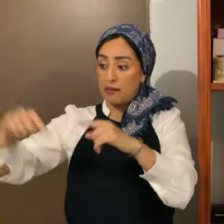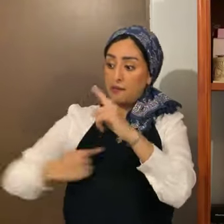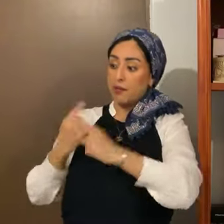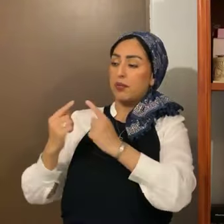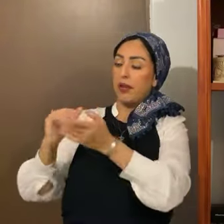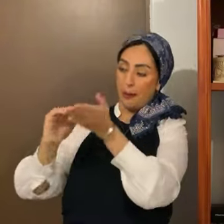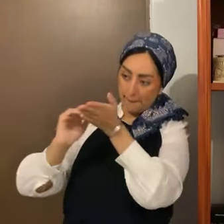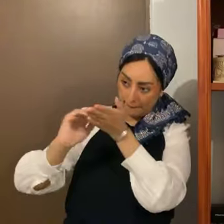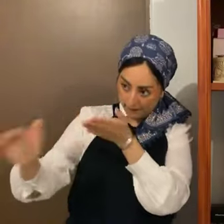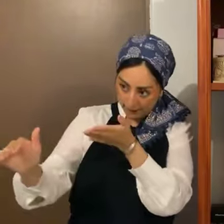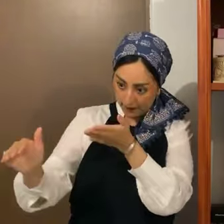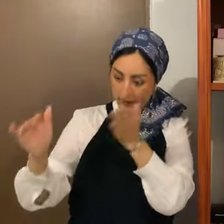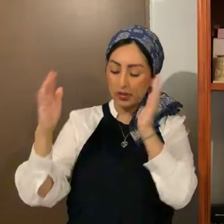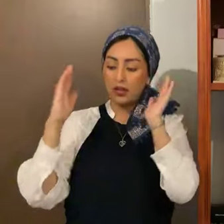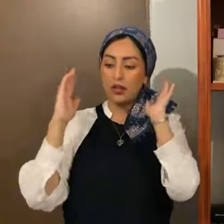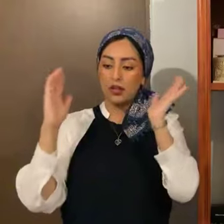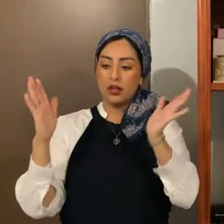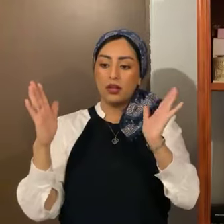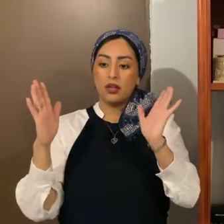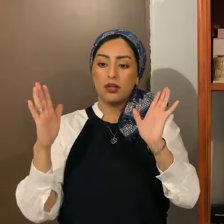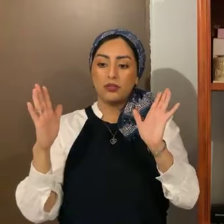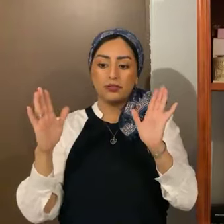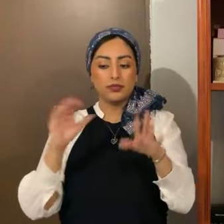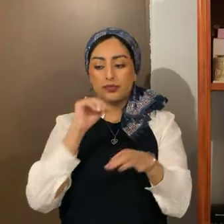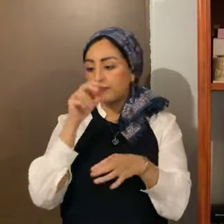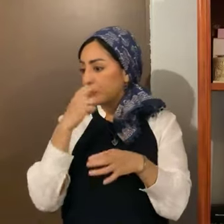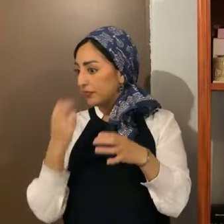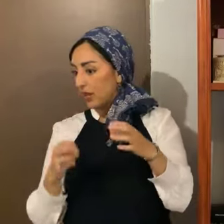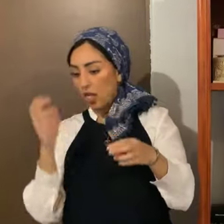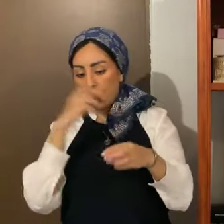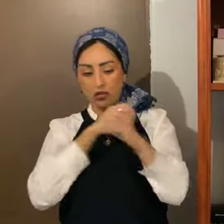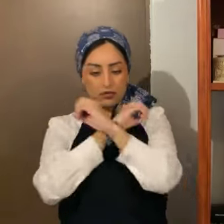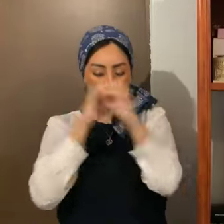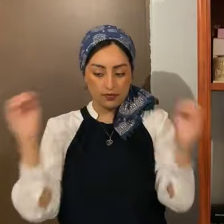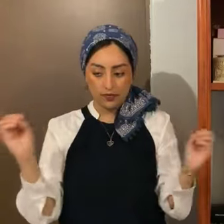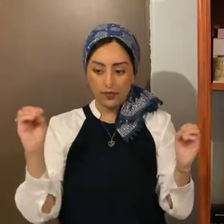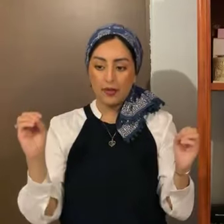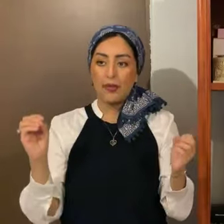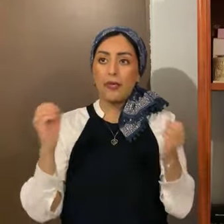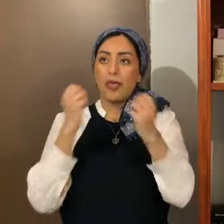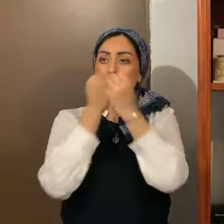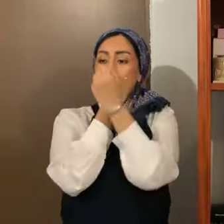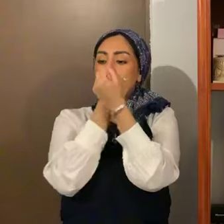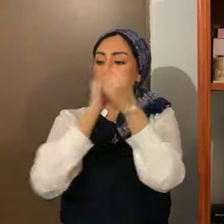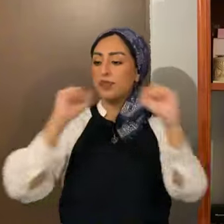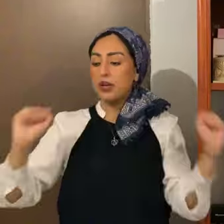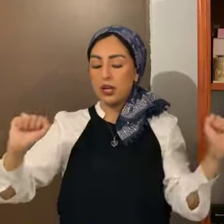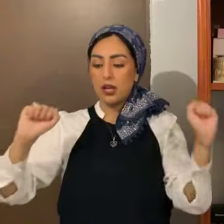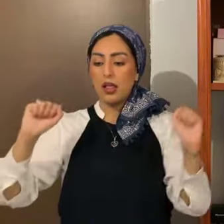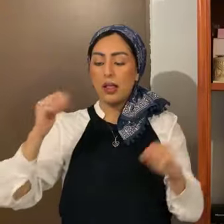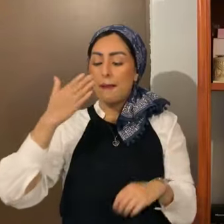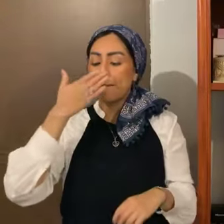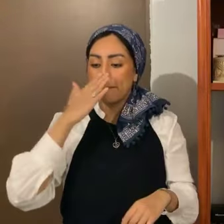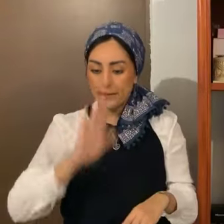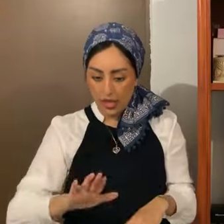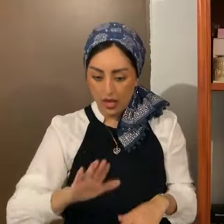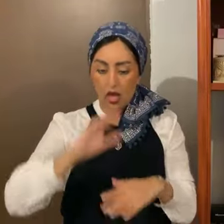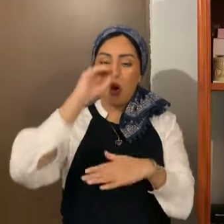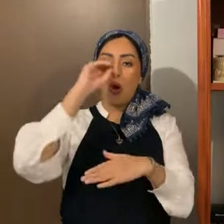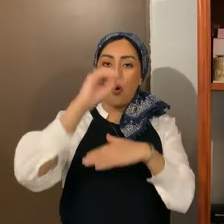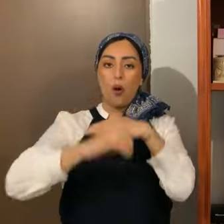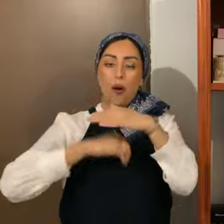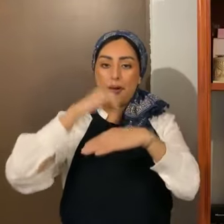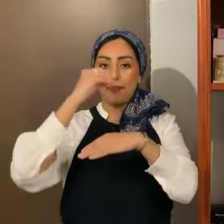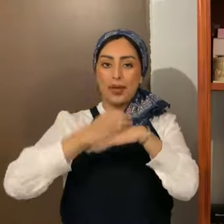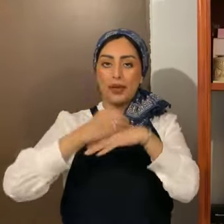nosotros perdonamos a los que nos ofenden. Y no nos dejes caer en tentación y líbranos de todo mal.